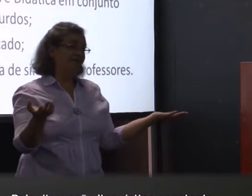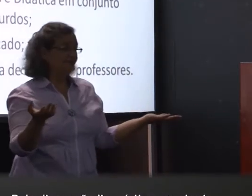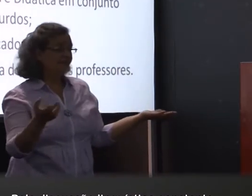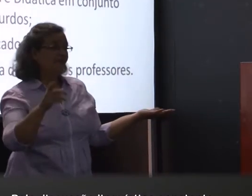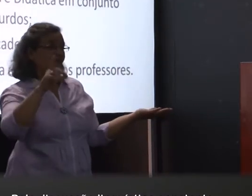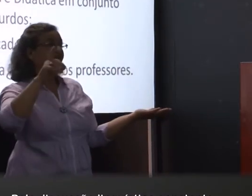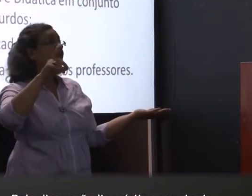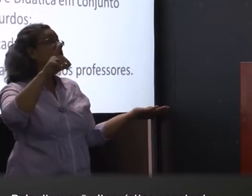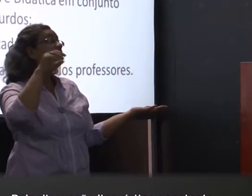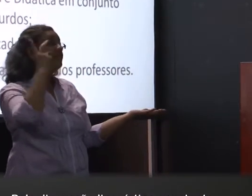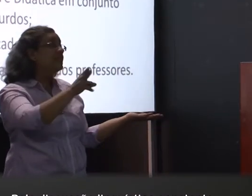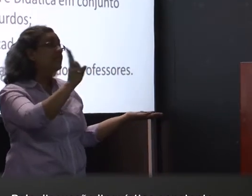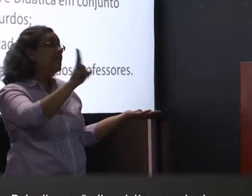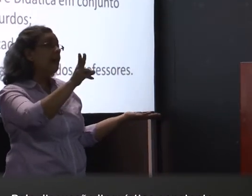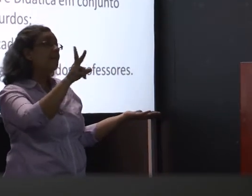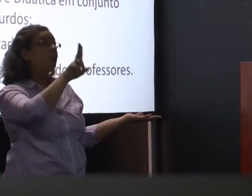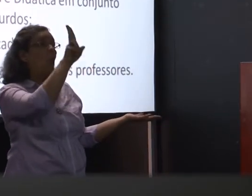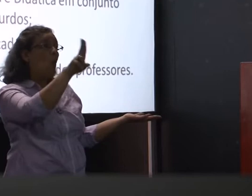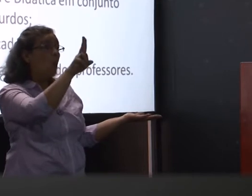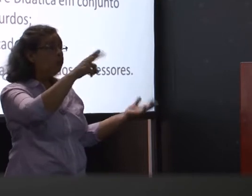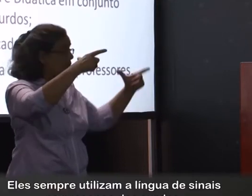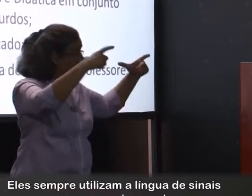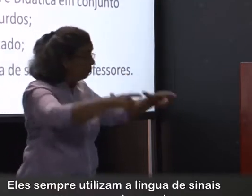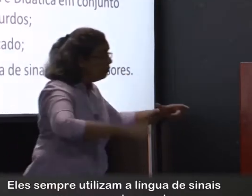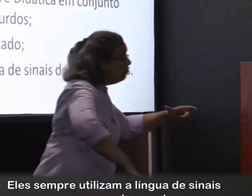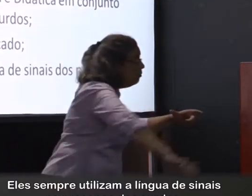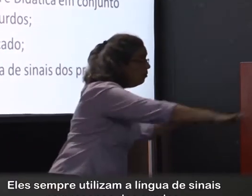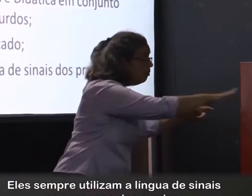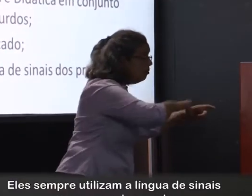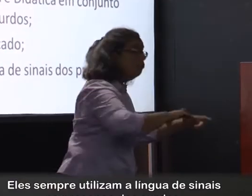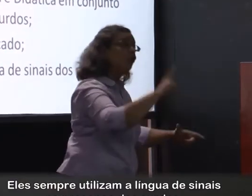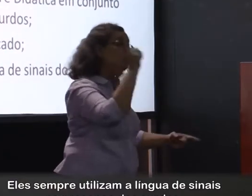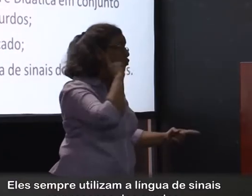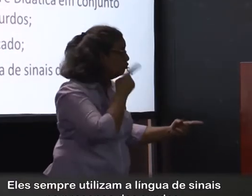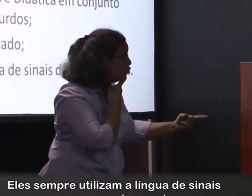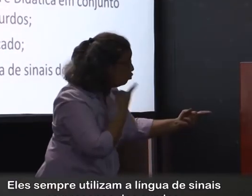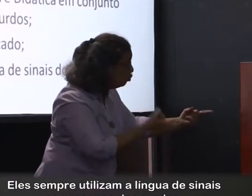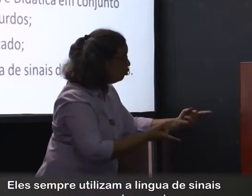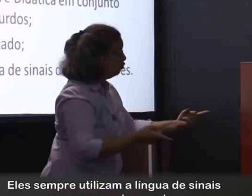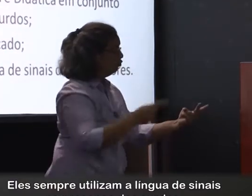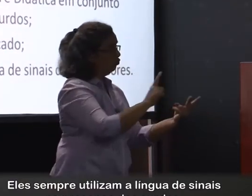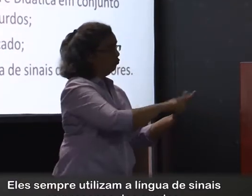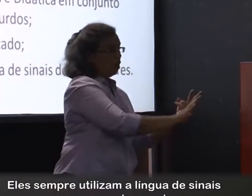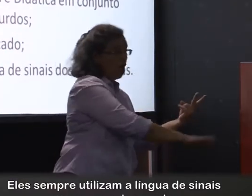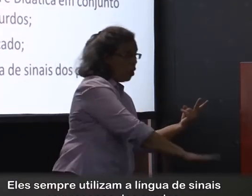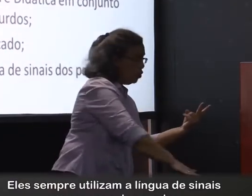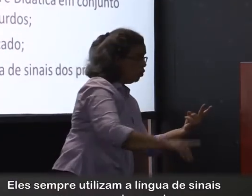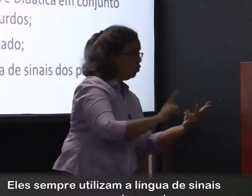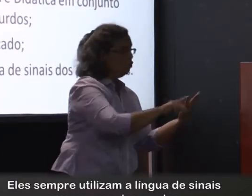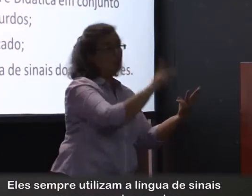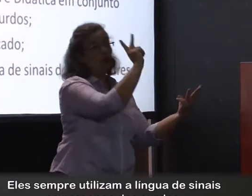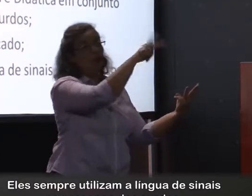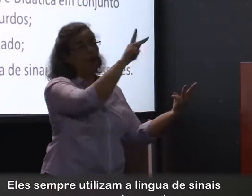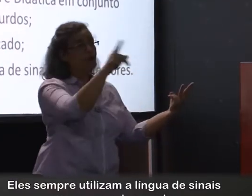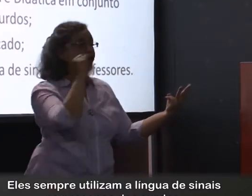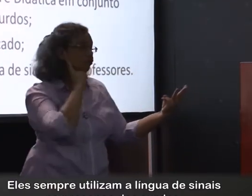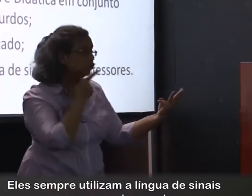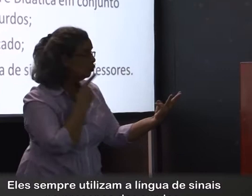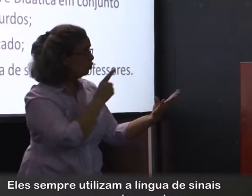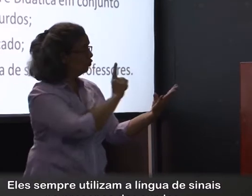linguística constante. Eles sempre utilizam a língua de sinais na presença